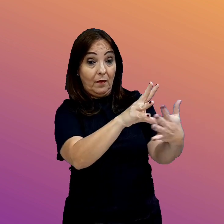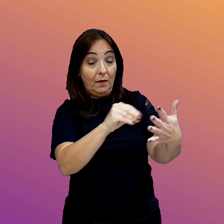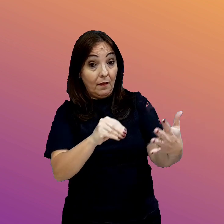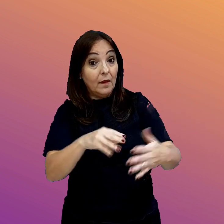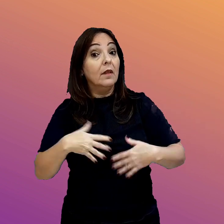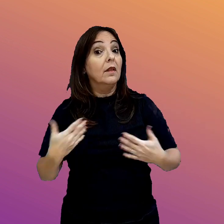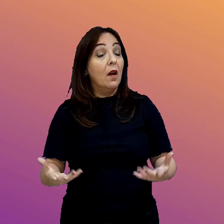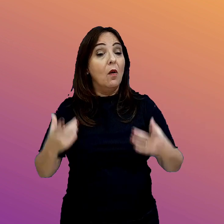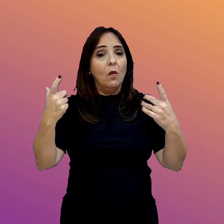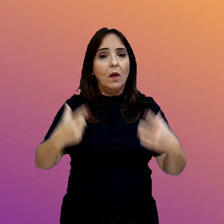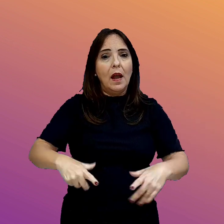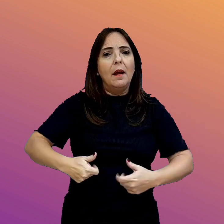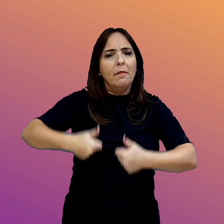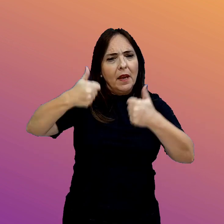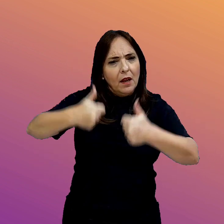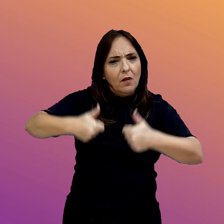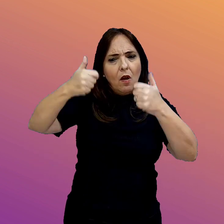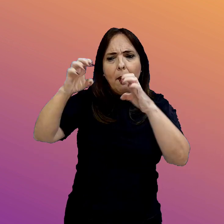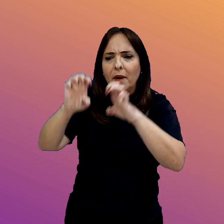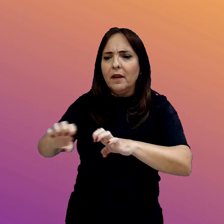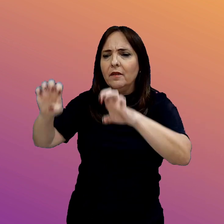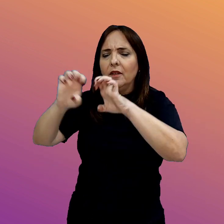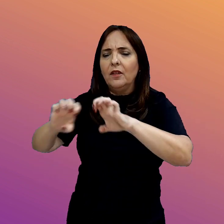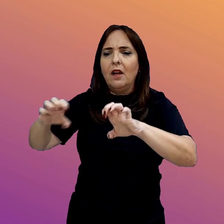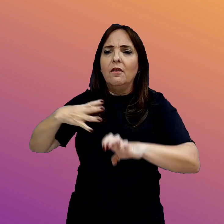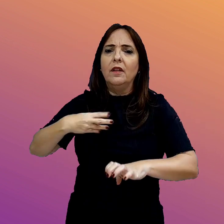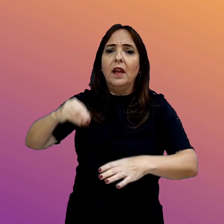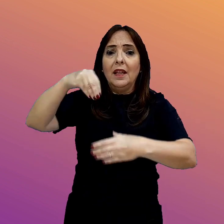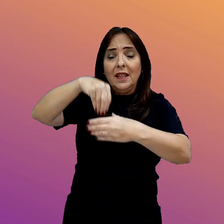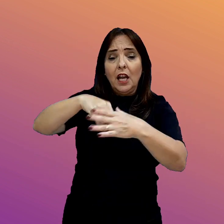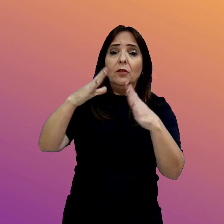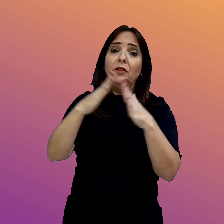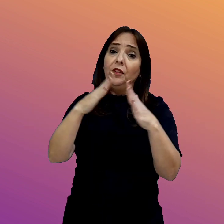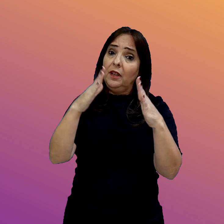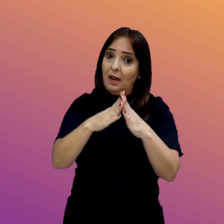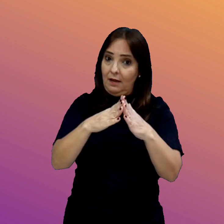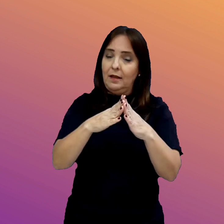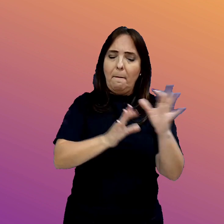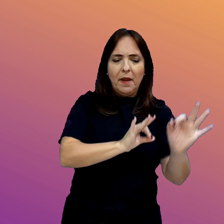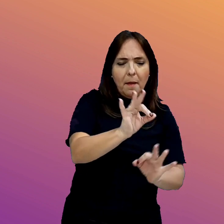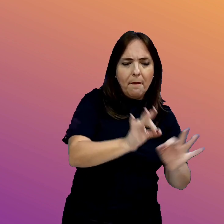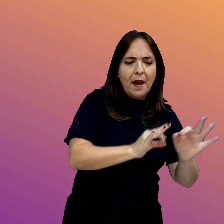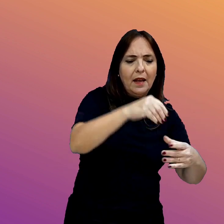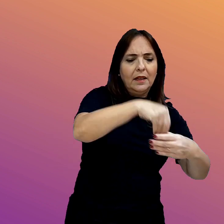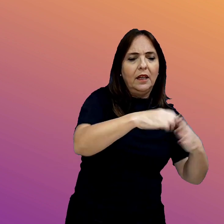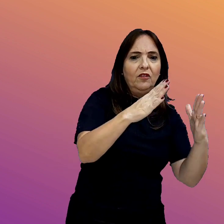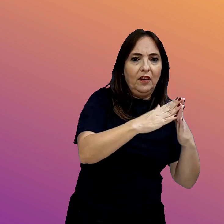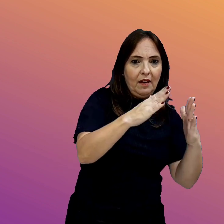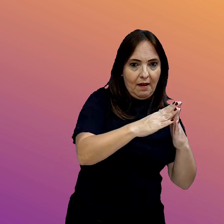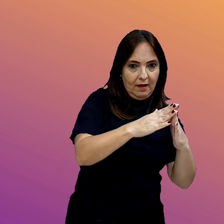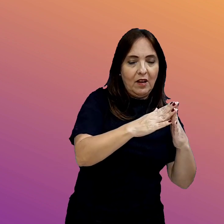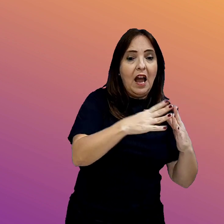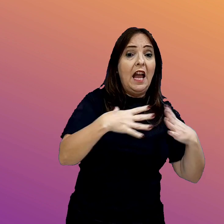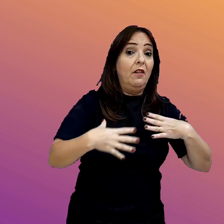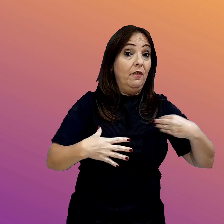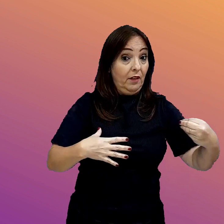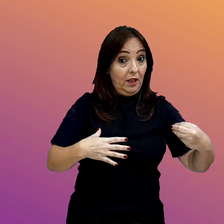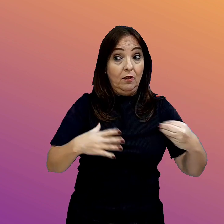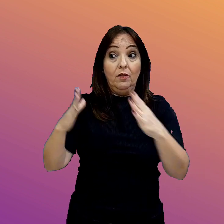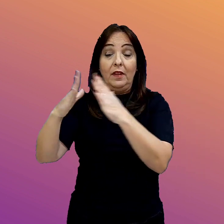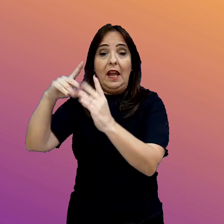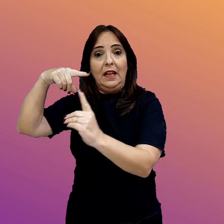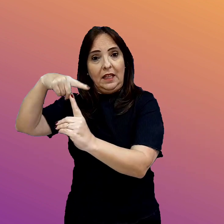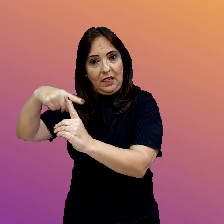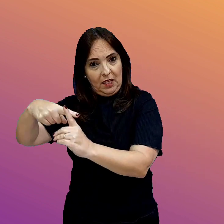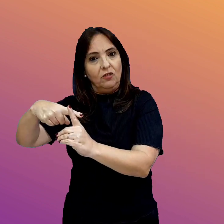que em casa? Então, você prepara o terreno em casa, através do culto doméstico, para que lá na igreja ele possa subir um compromisso público